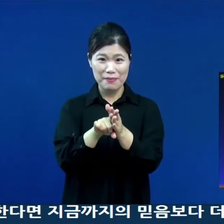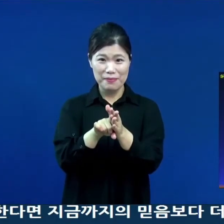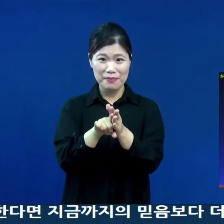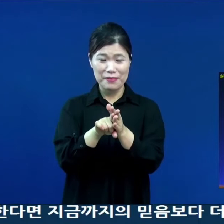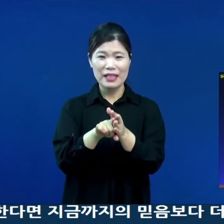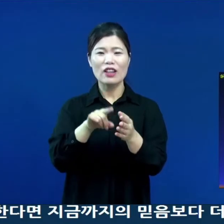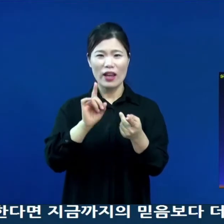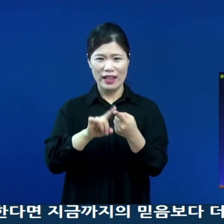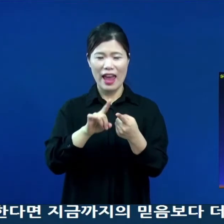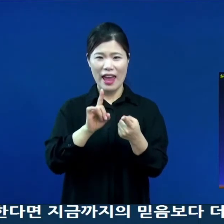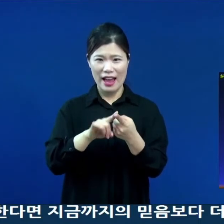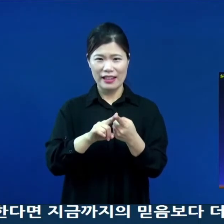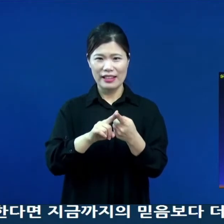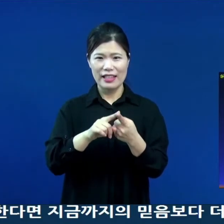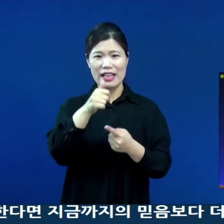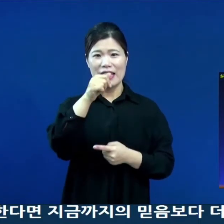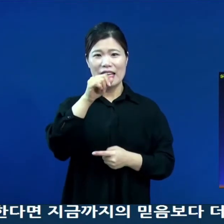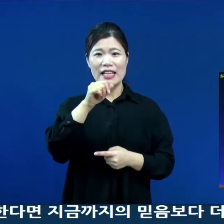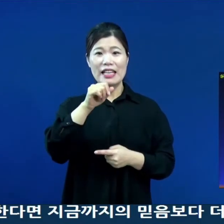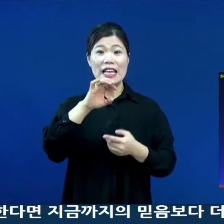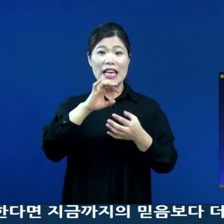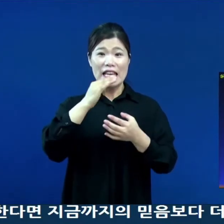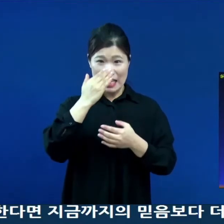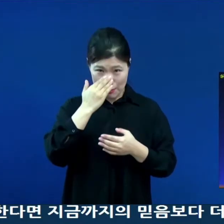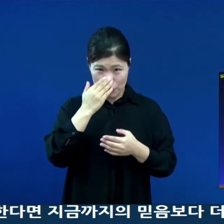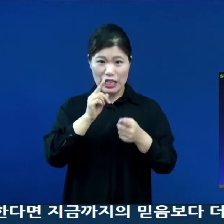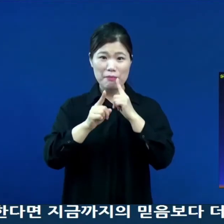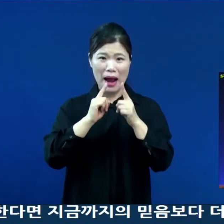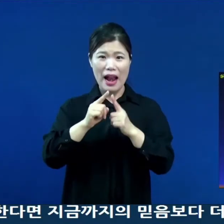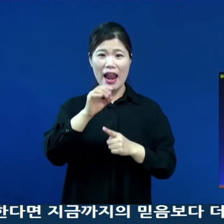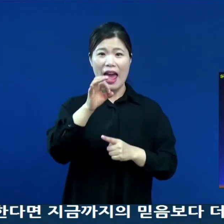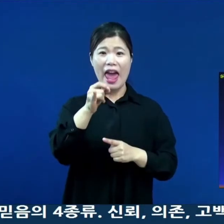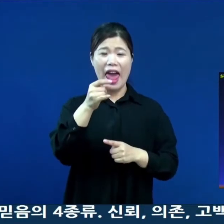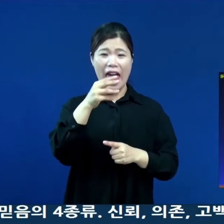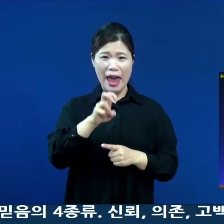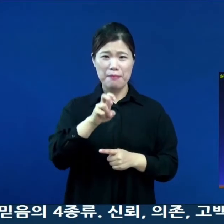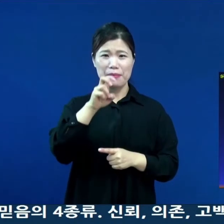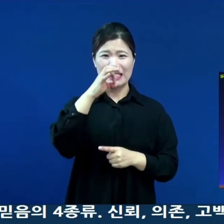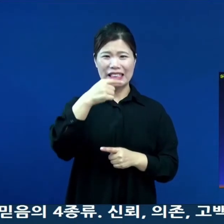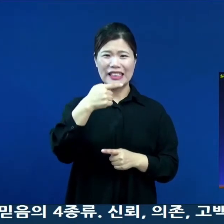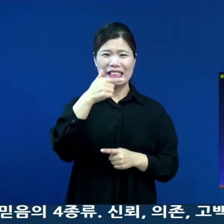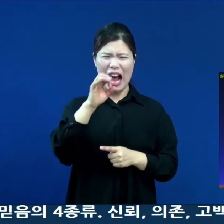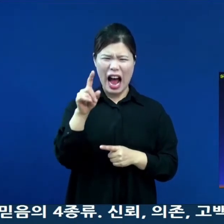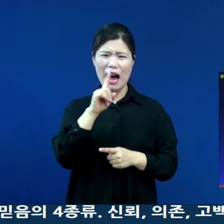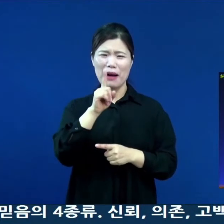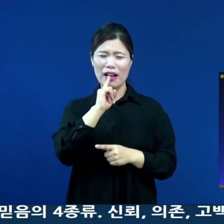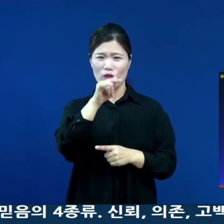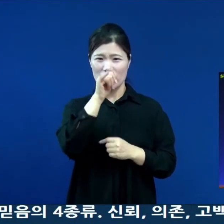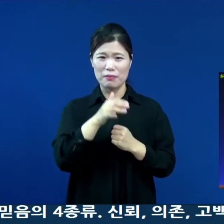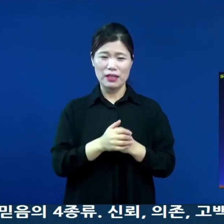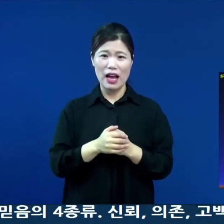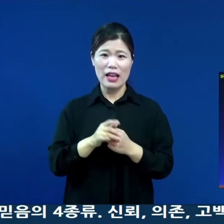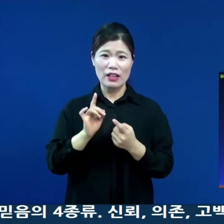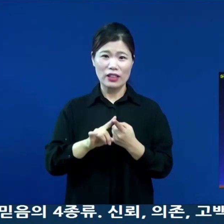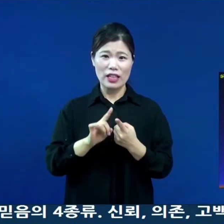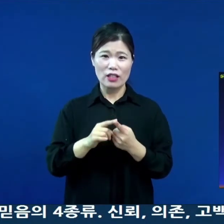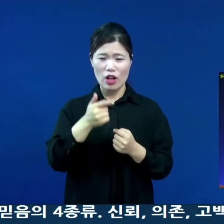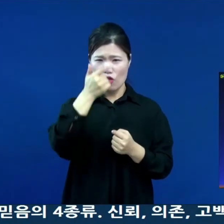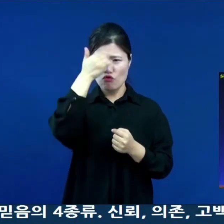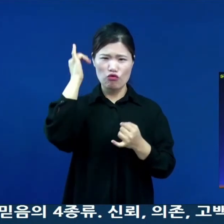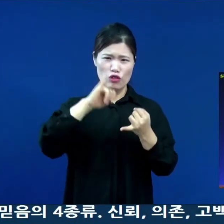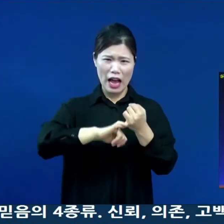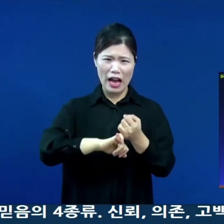믿음, 히브리어로 에므나, 여러분 아마 들으셨을 거예요. 기억나시는 분도 있을 겁니다. 구약에서는 에므나,